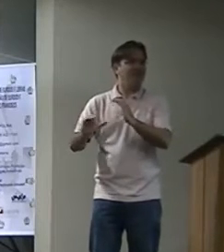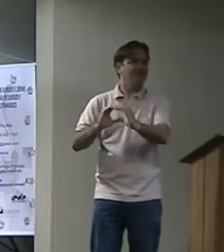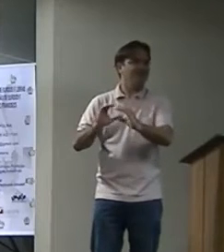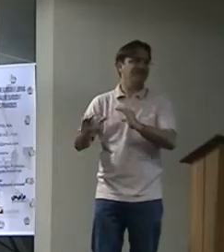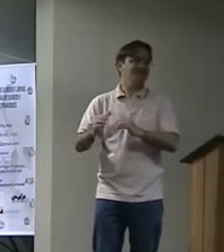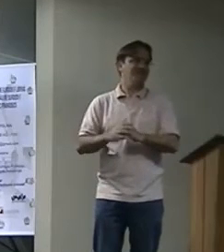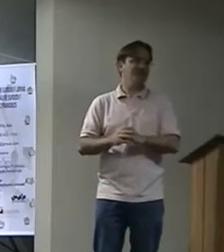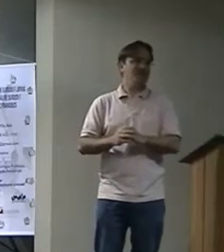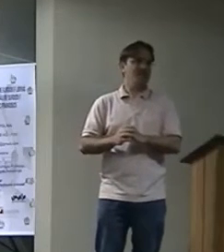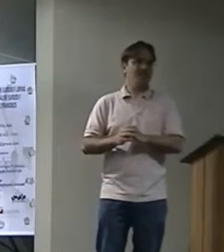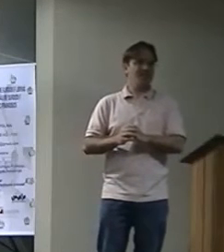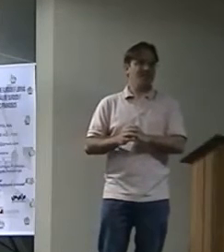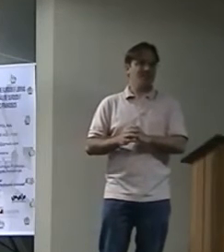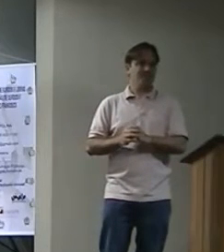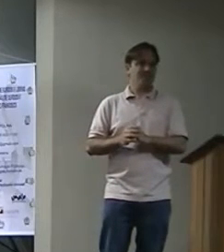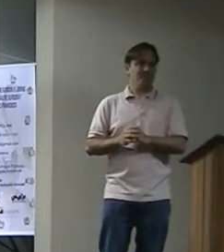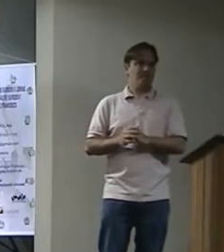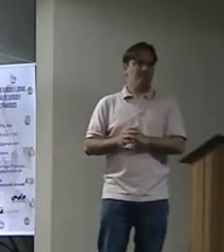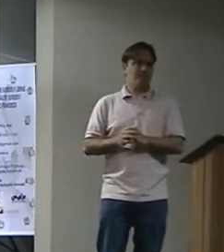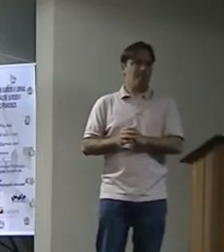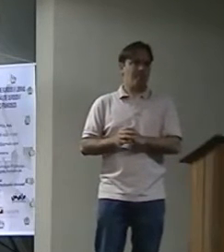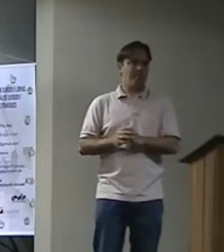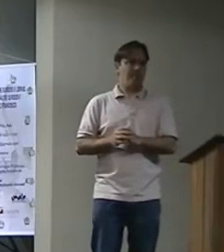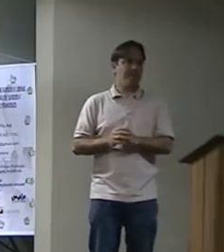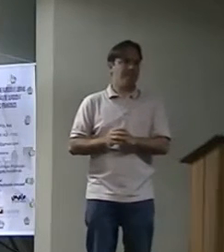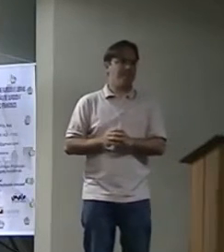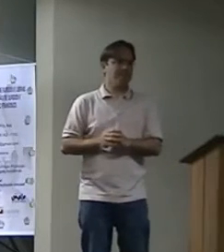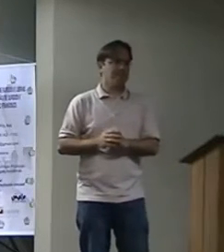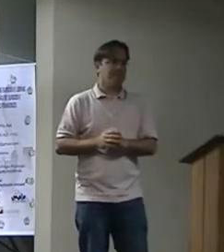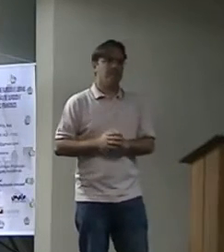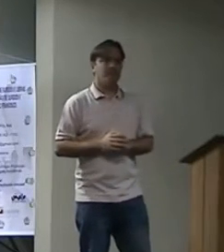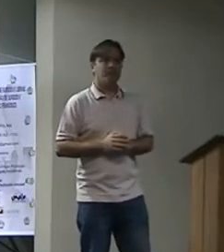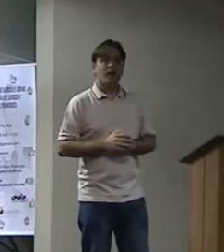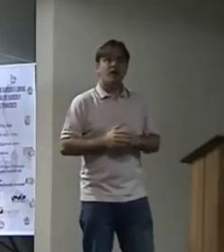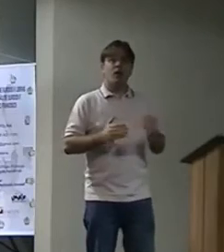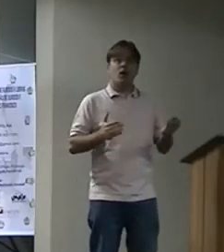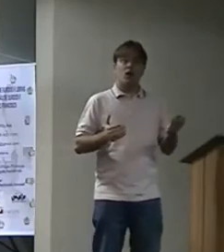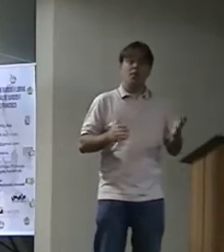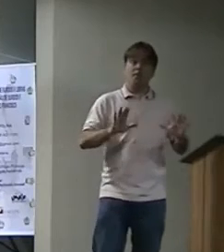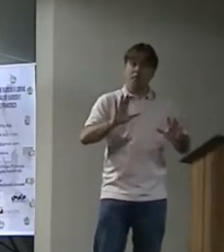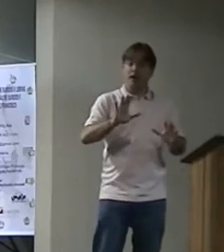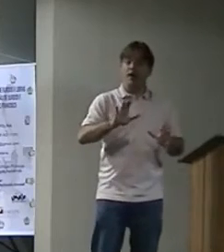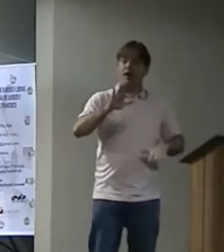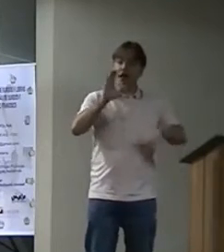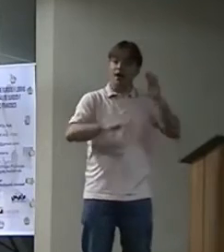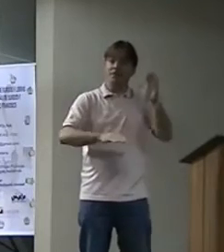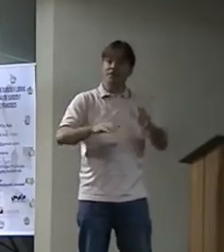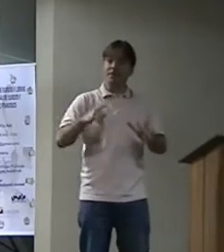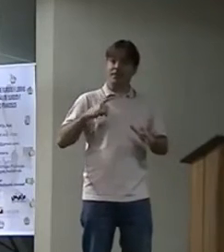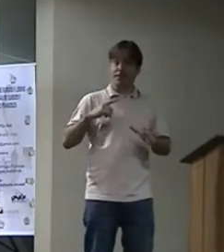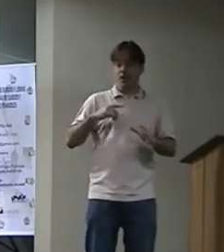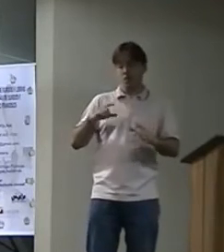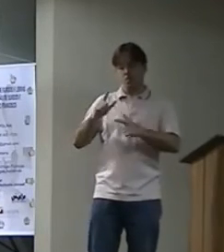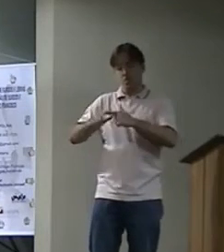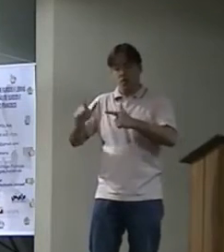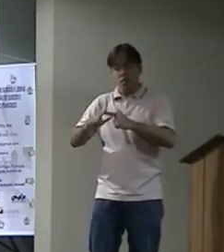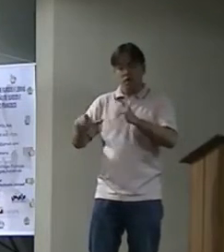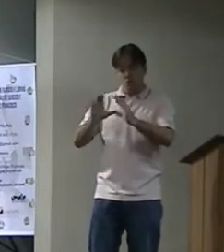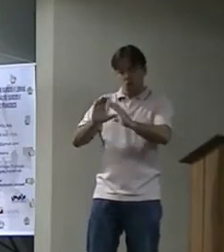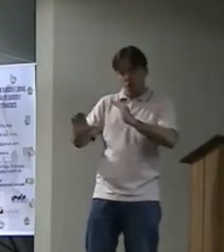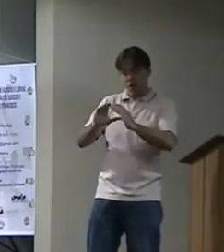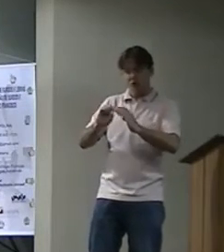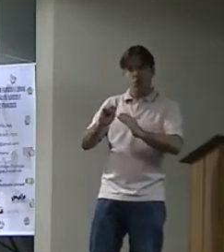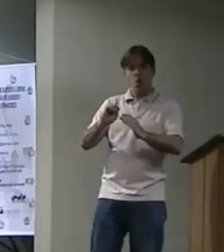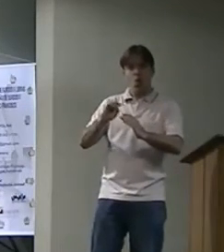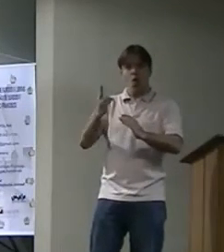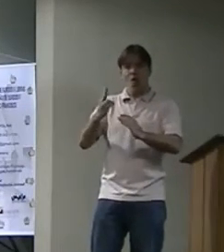família. Então, quando há um problema nessa comunicação, quando há um desgaste, né? Quando